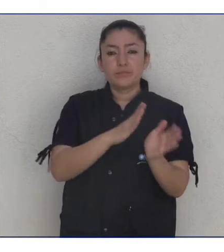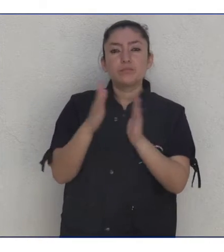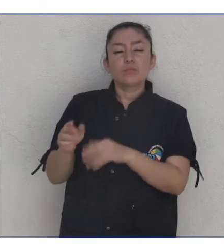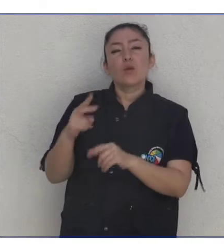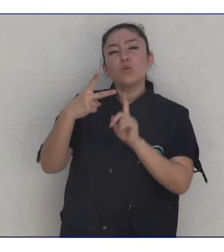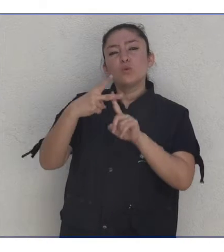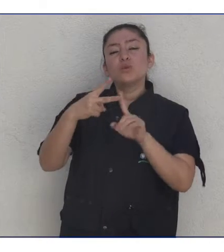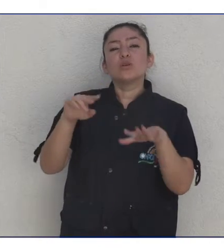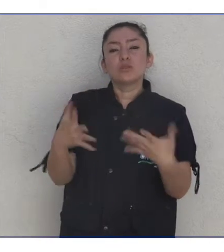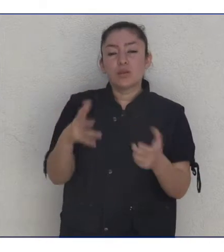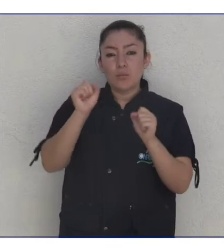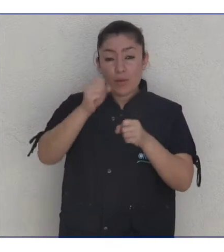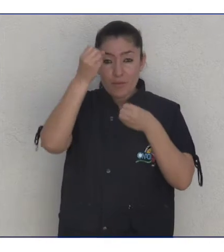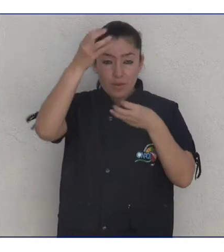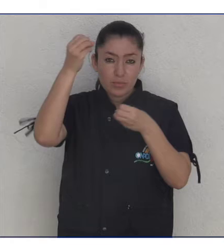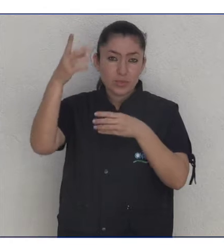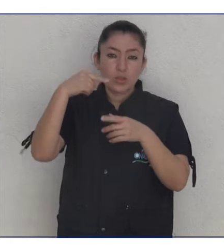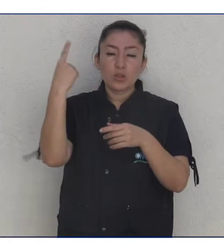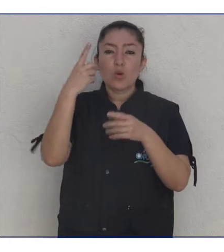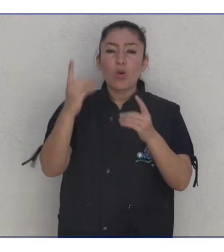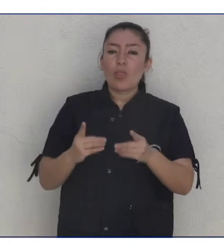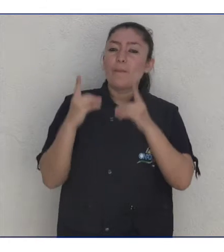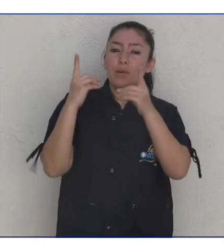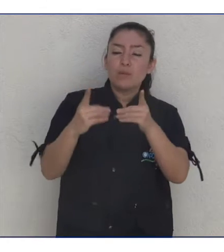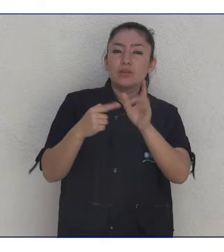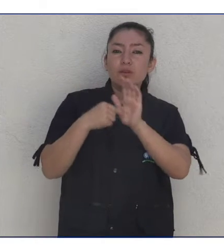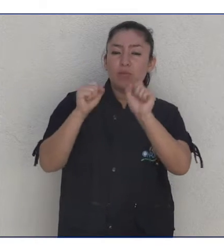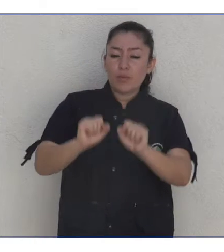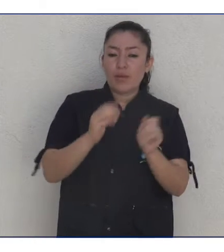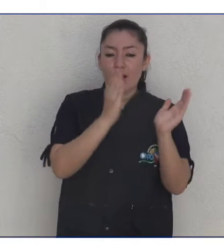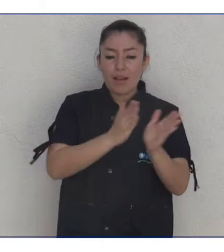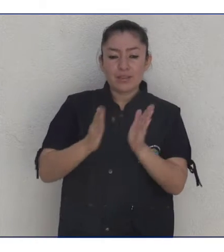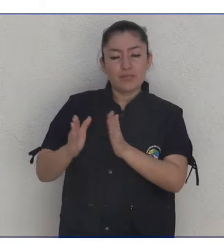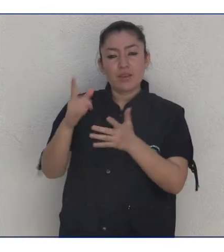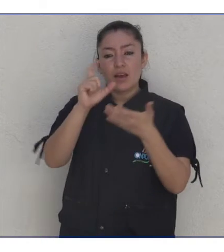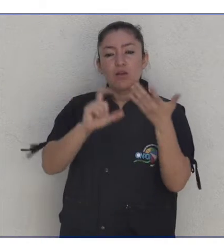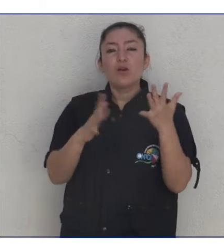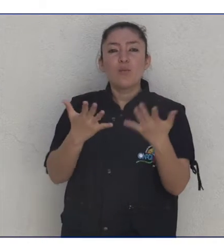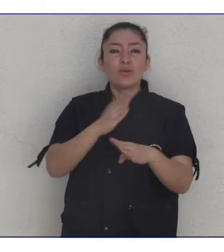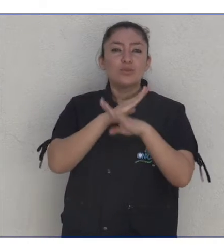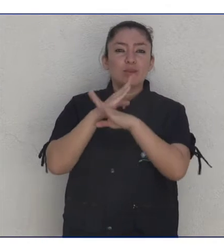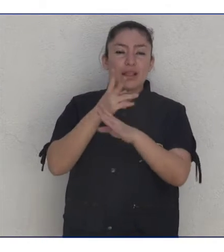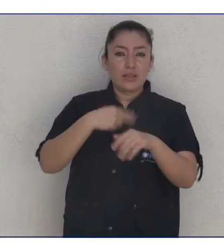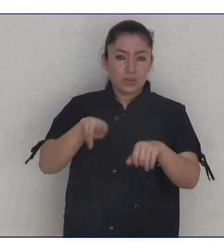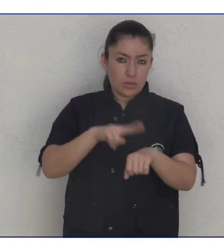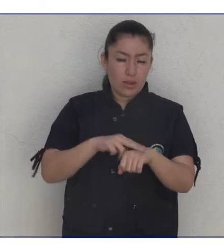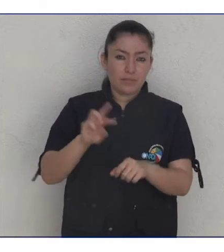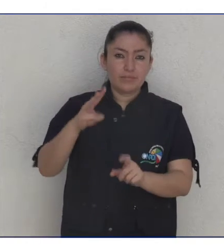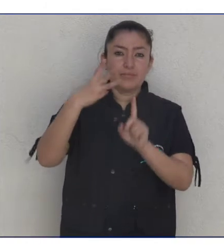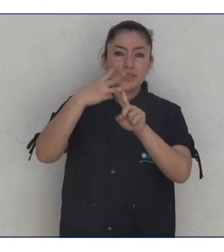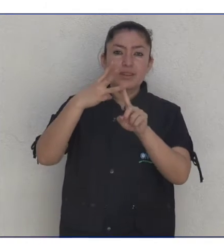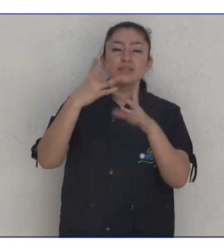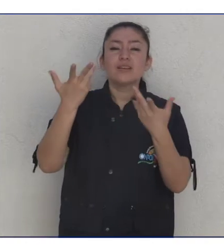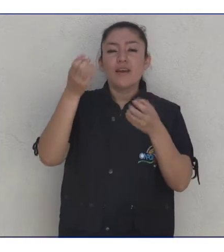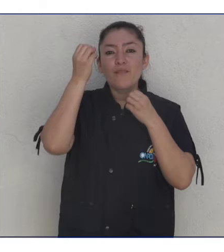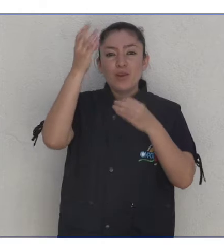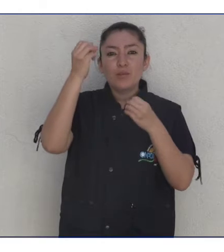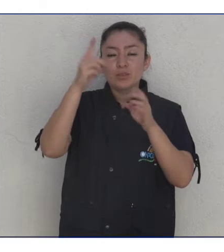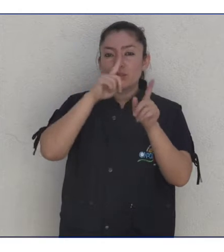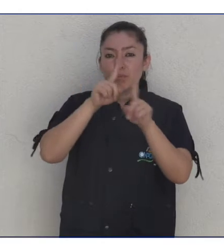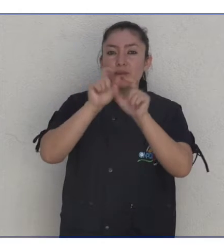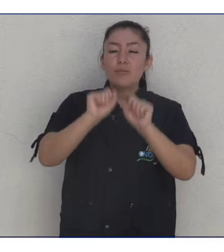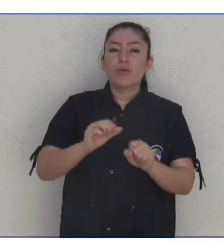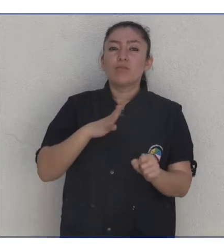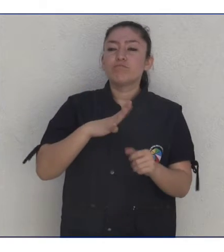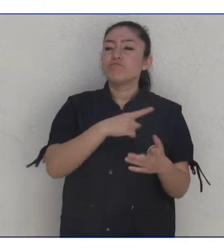2. La información relacionada a asuntos diplomáticos clasificados como de seguridad nacional. 3. La información relacionada con